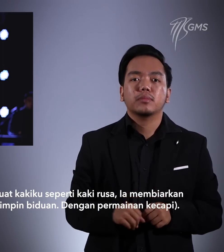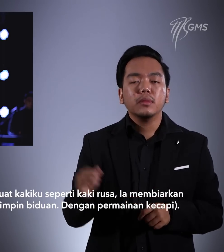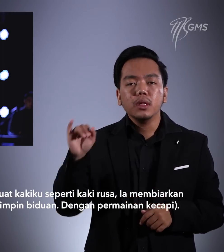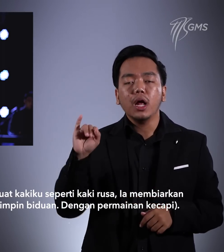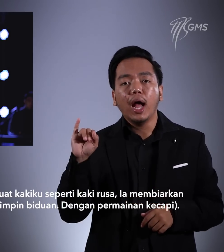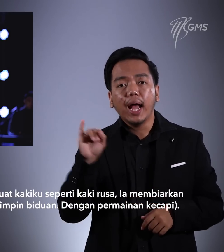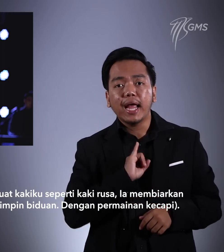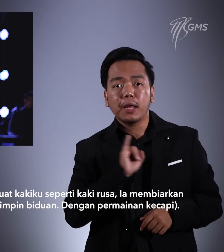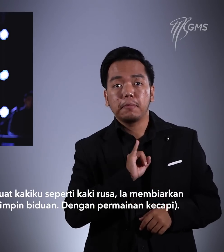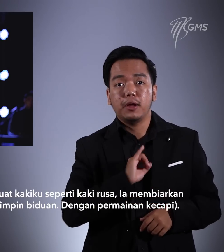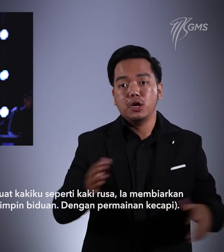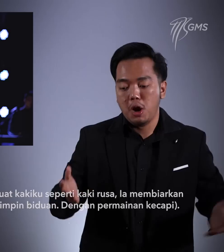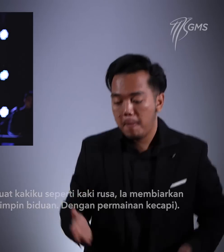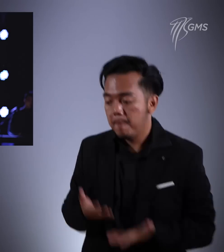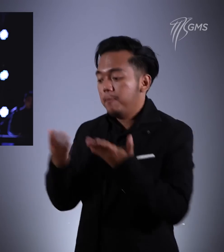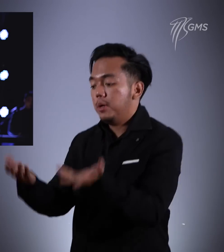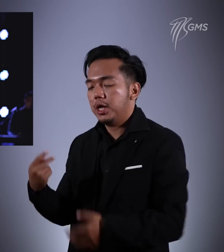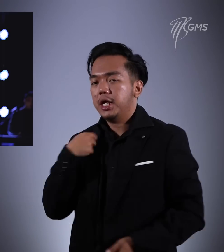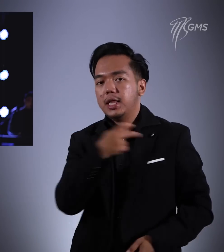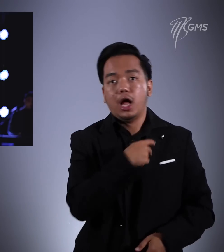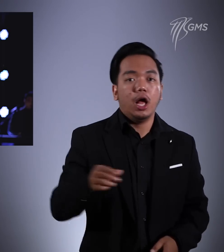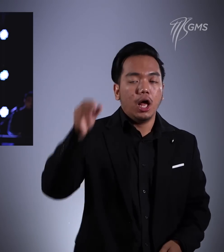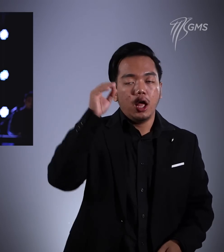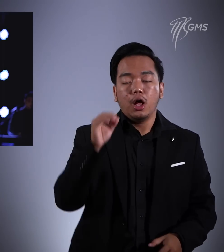untuk berlari di depan masalah kita.